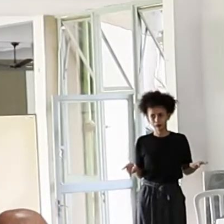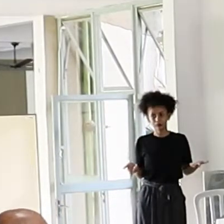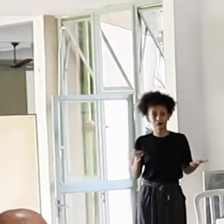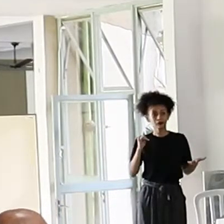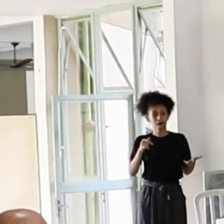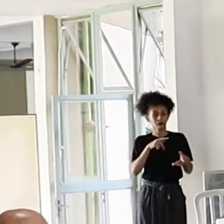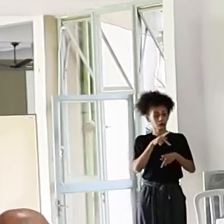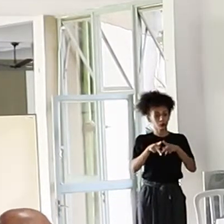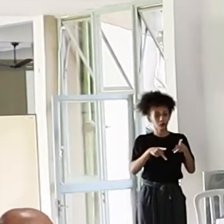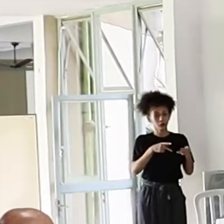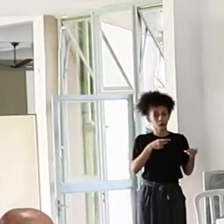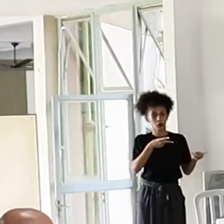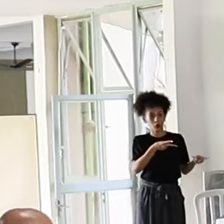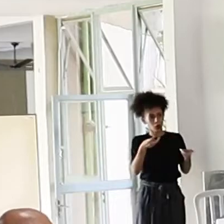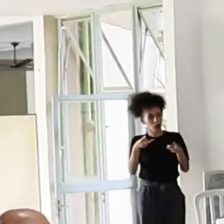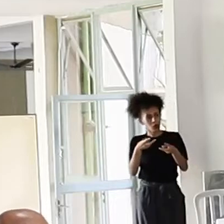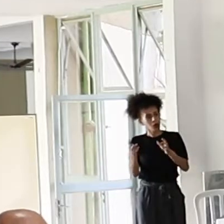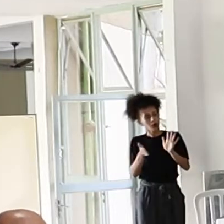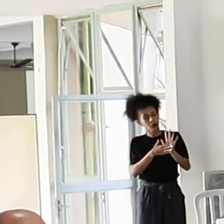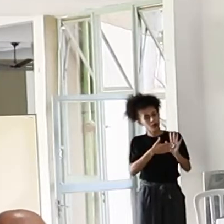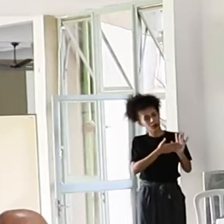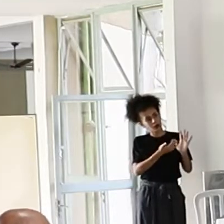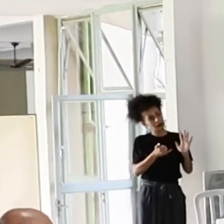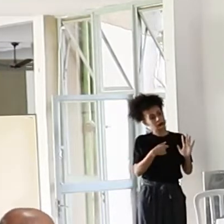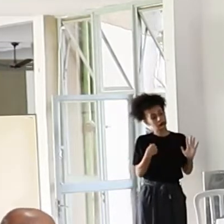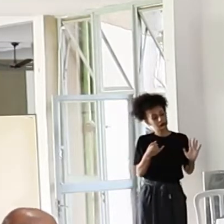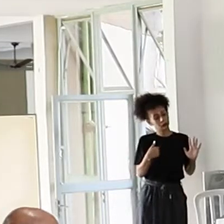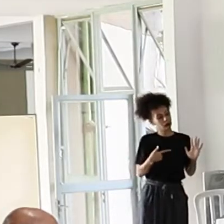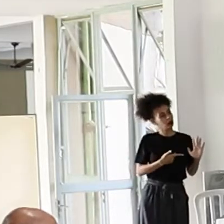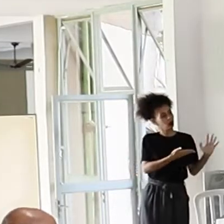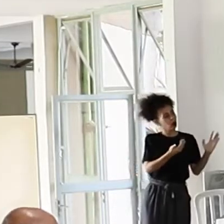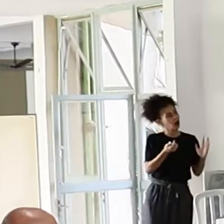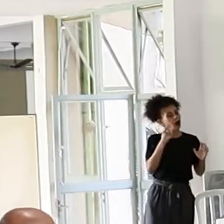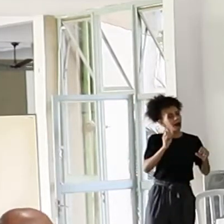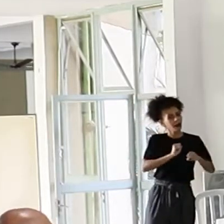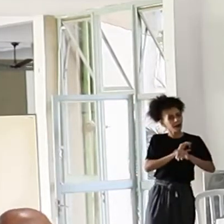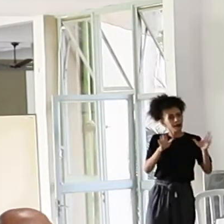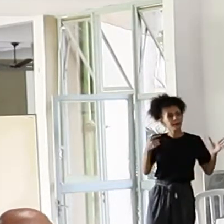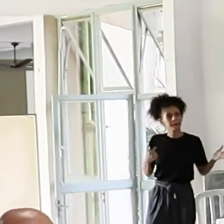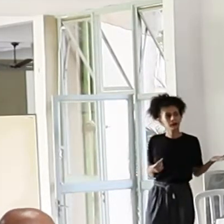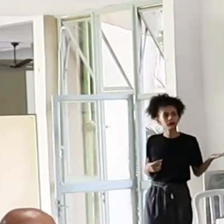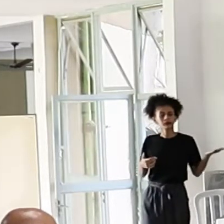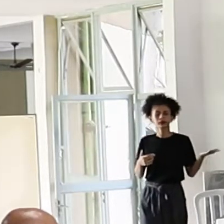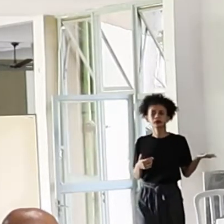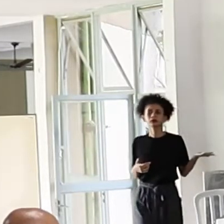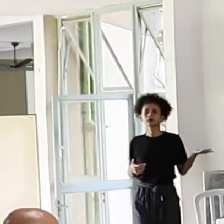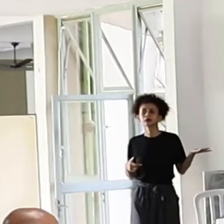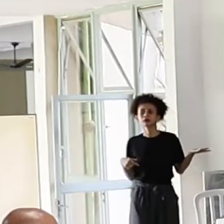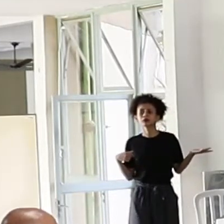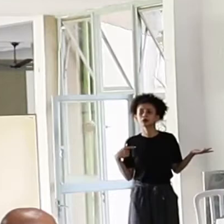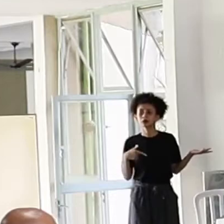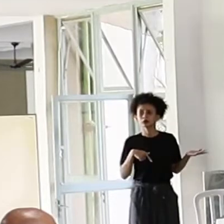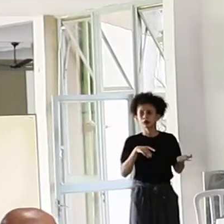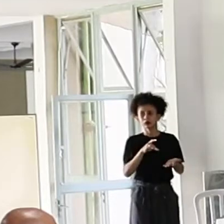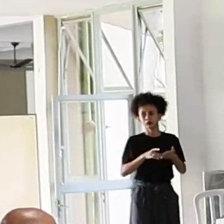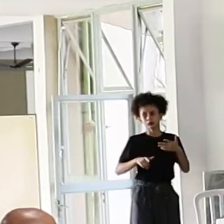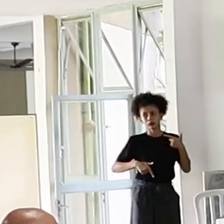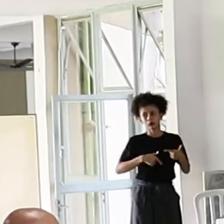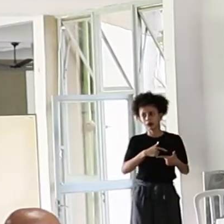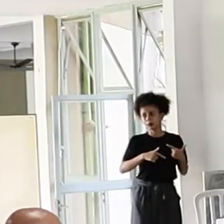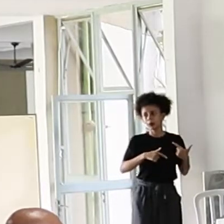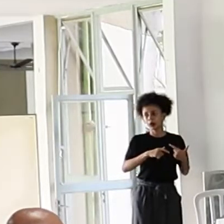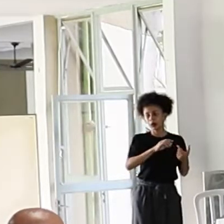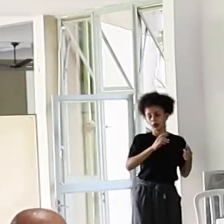Popular se a população cobra se a gente se a gente cobra transparência e a gente de fato